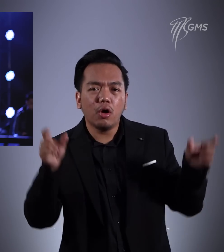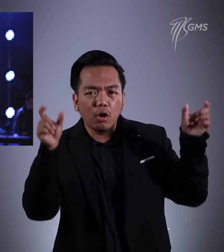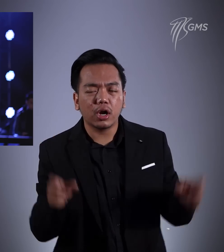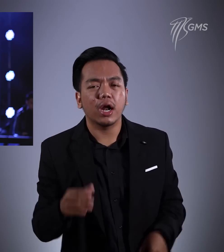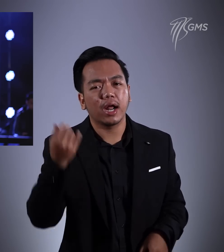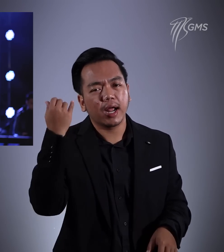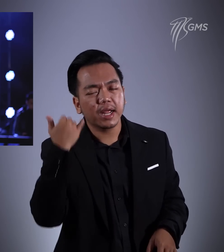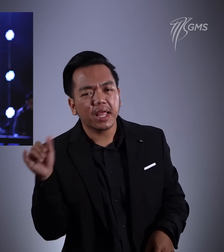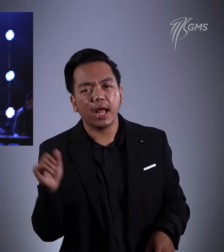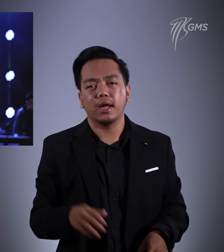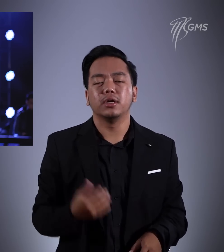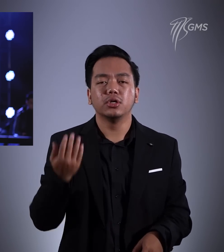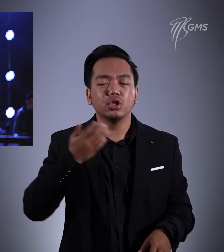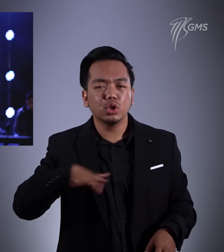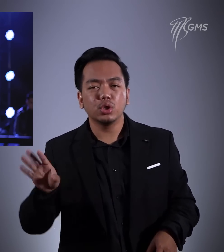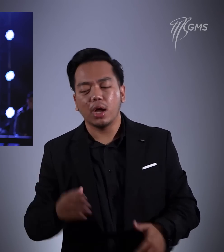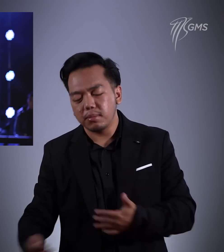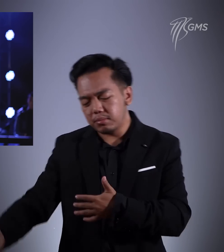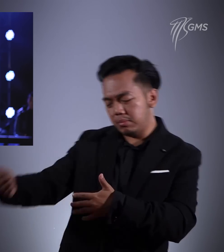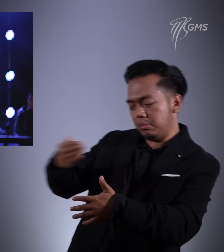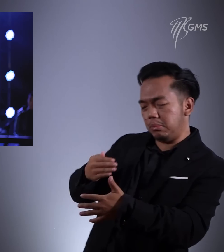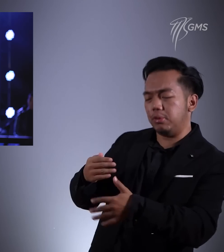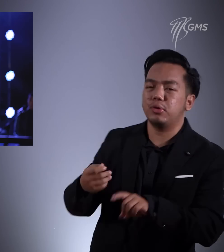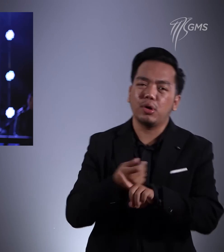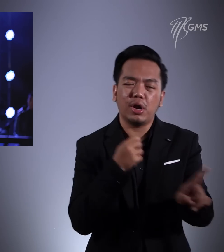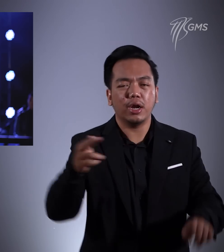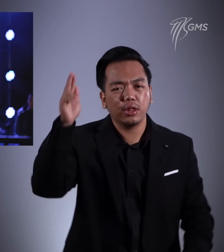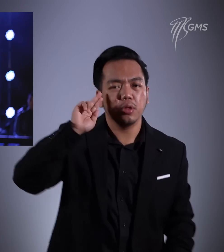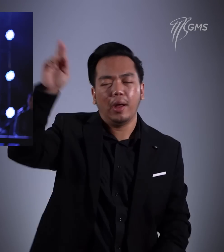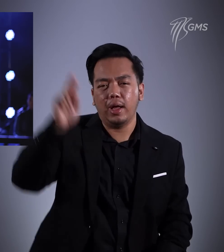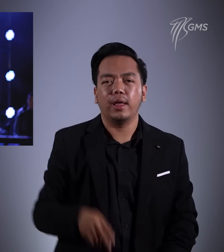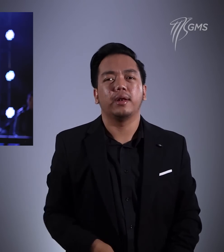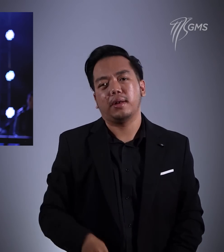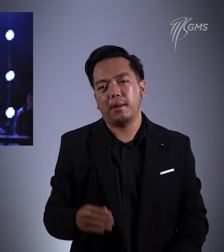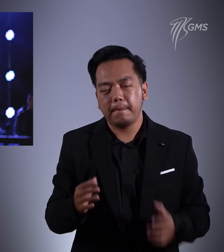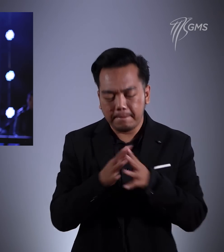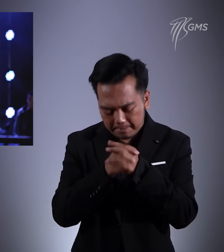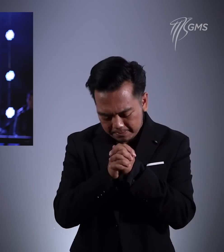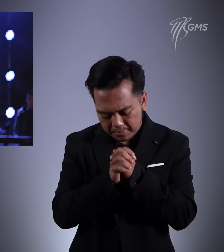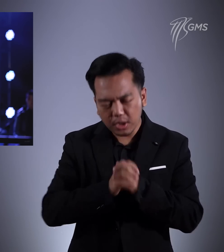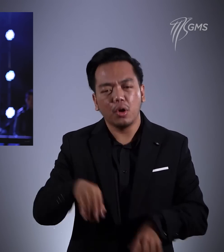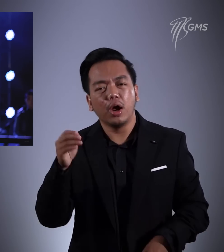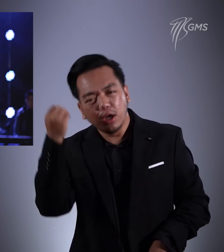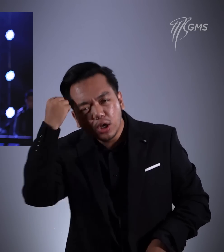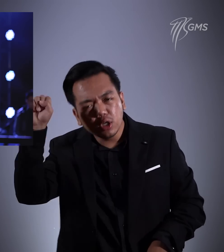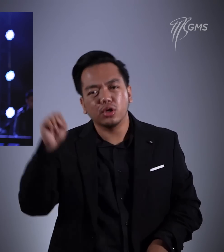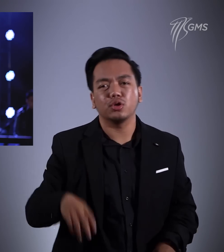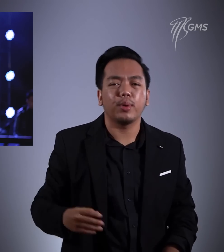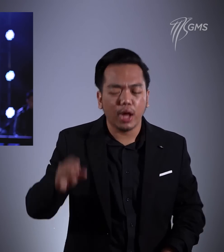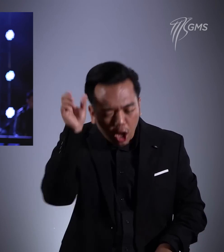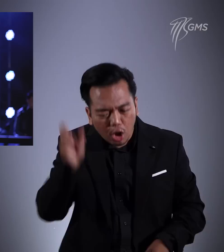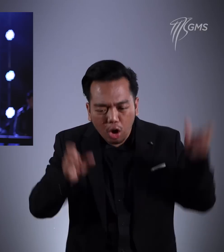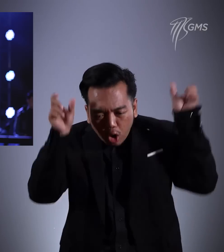berdoa bagi mereka yang sudah mundur dari Tuhan. Hamba berdoa supaya Tuhan bawa orang itu kembali ke kasih mula-mula. Supaya dia bertobat lagi atau kembali